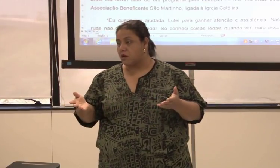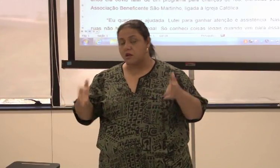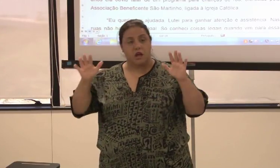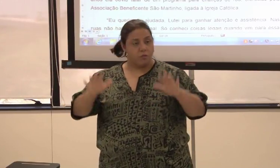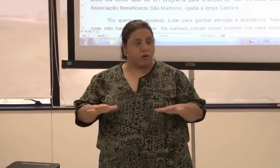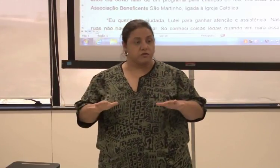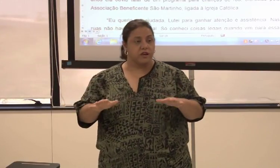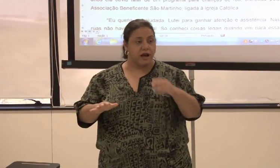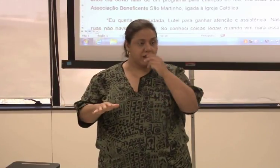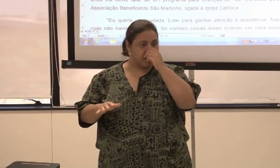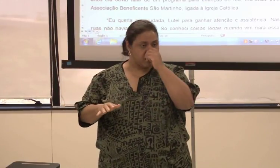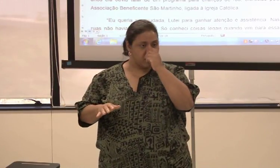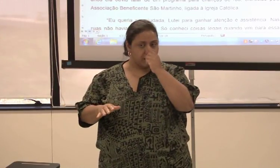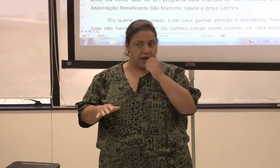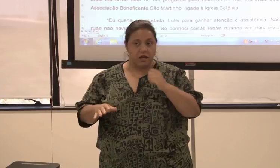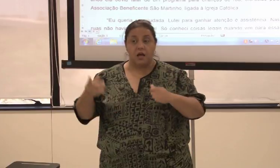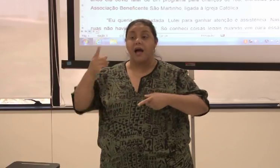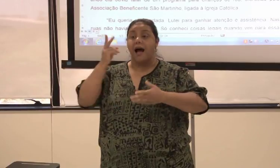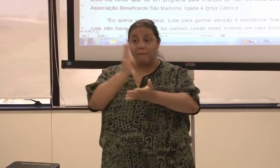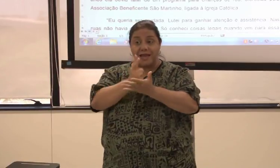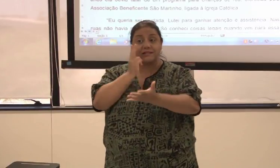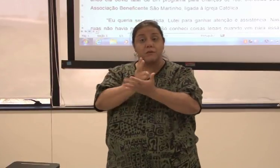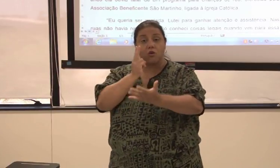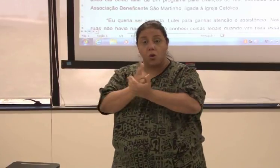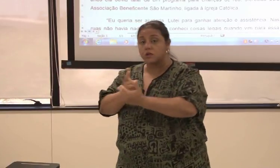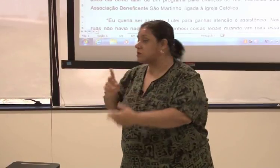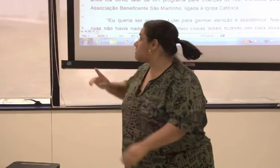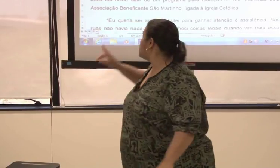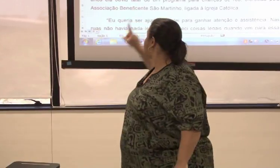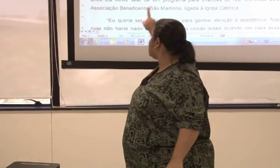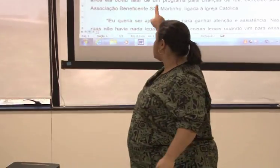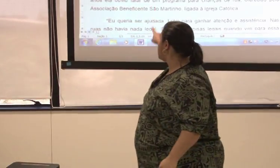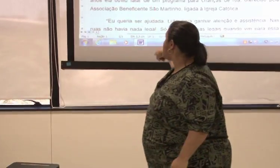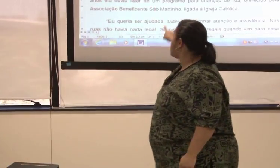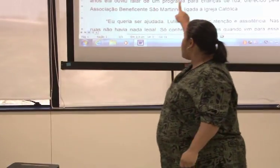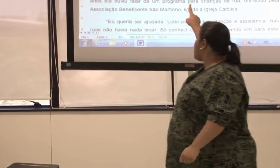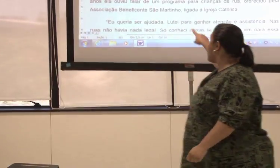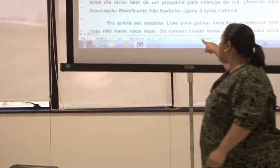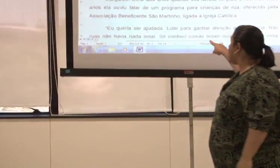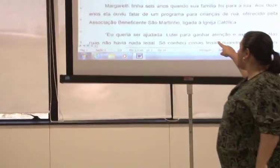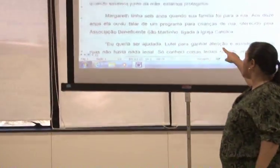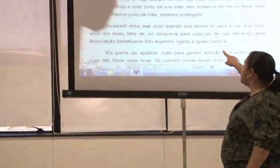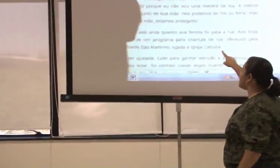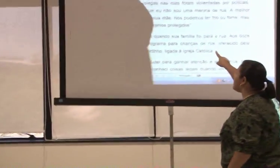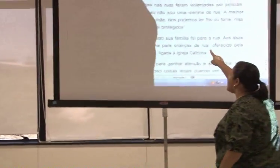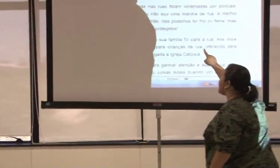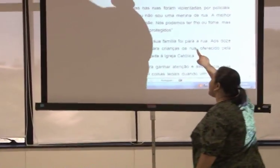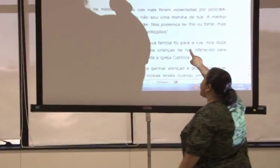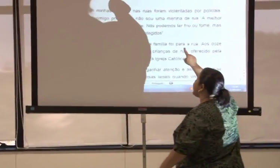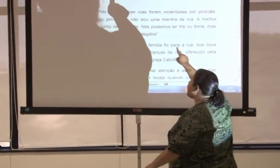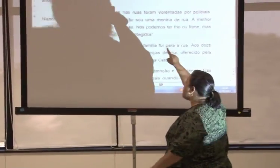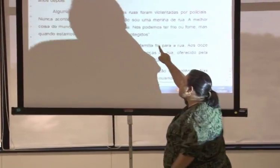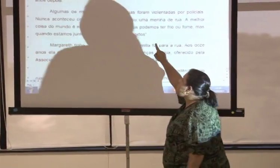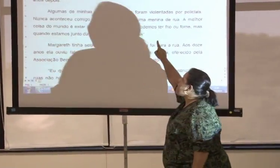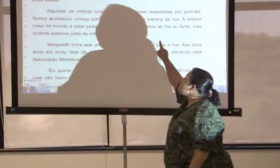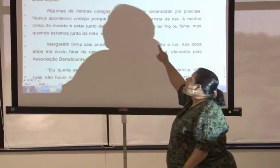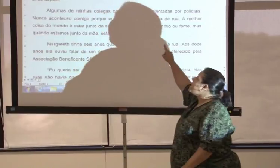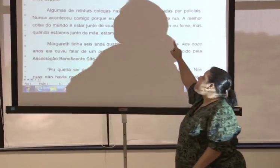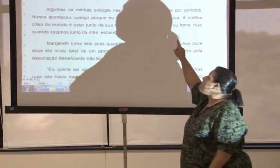E aí eu posso ficar aqui, tá? A mesma coisa eu quero. Então, minha mãe teve